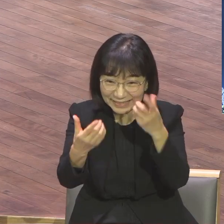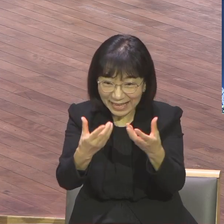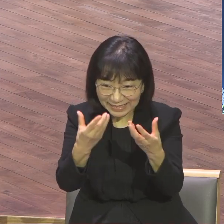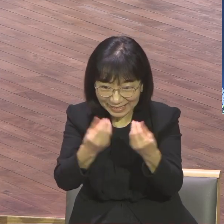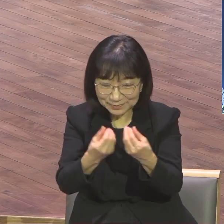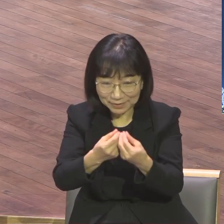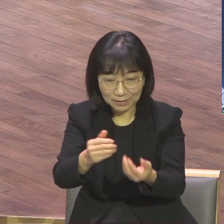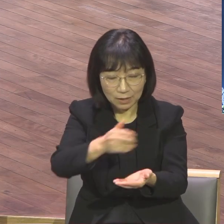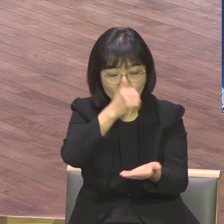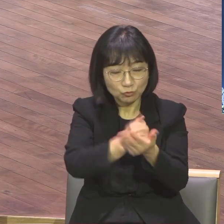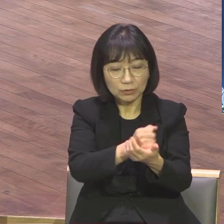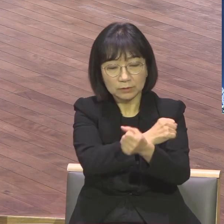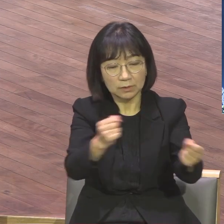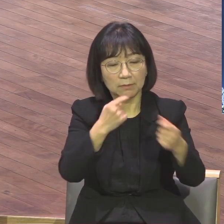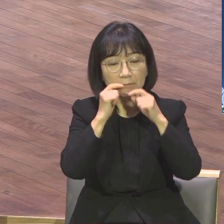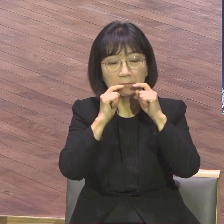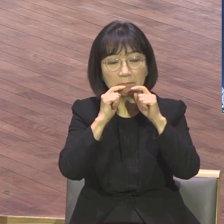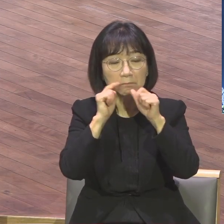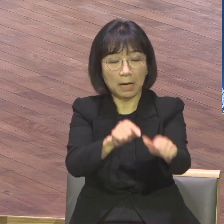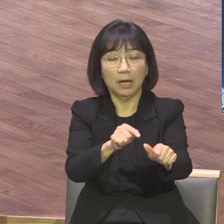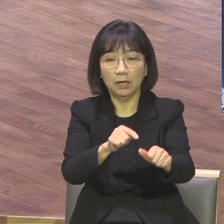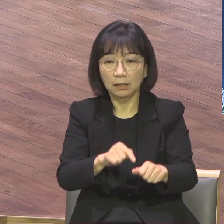받았는지 안 받았는지 모르잖아요. 그건 얼마나 쉬워.